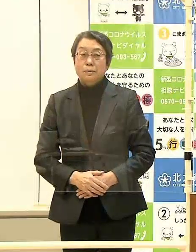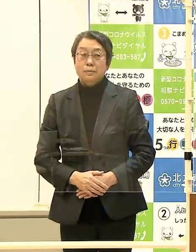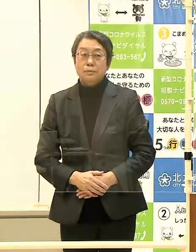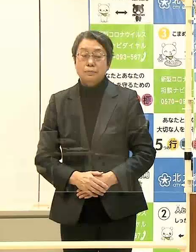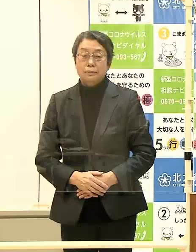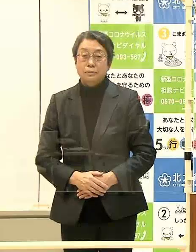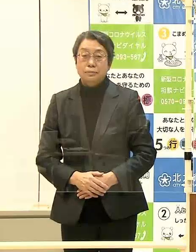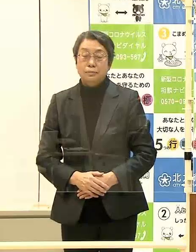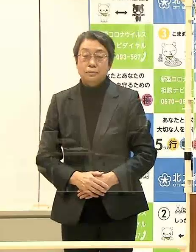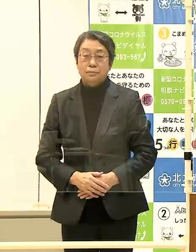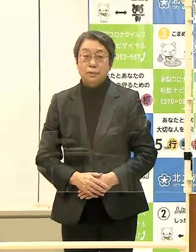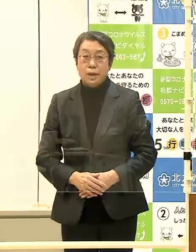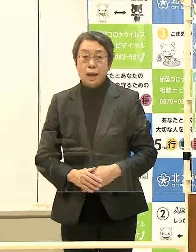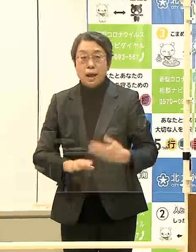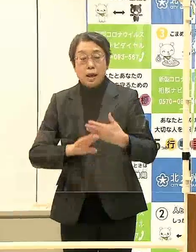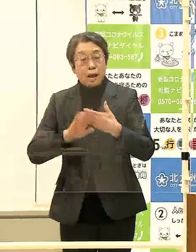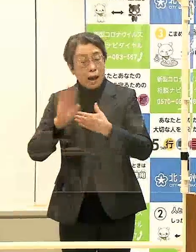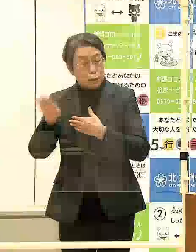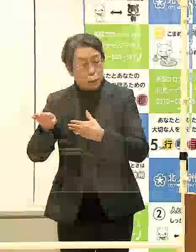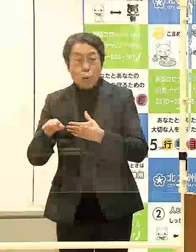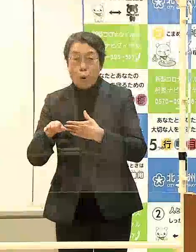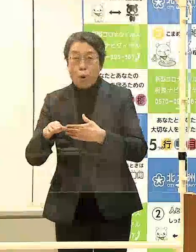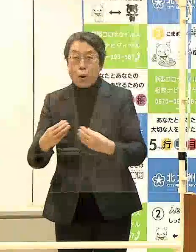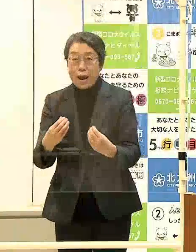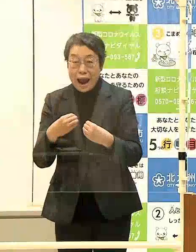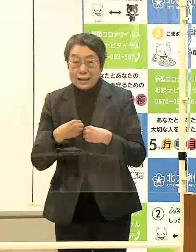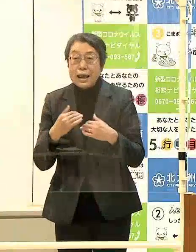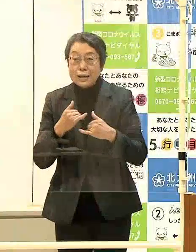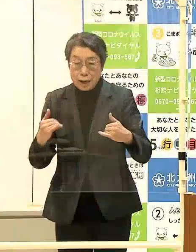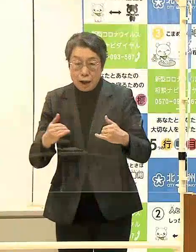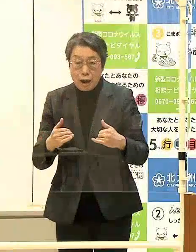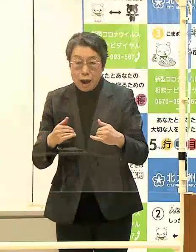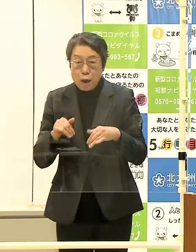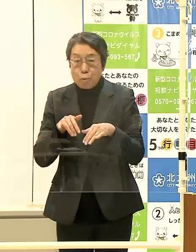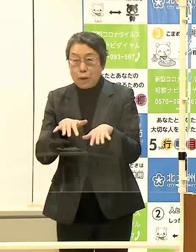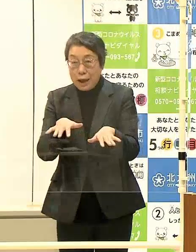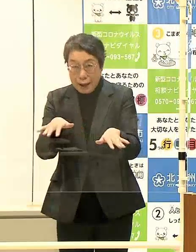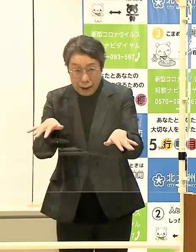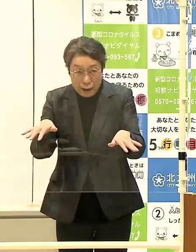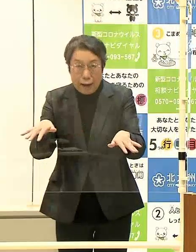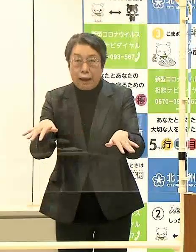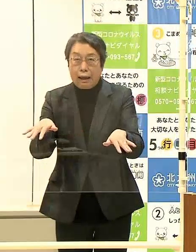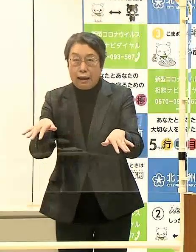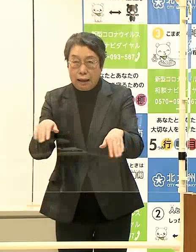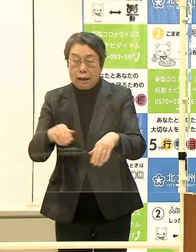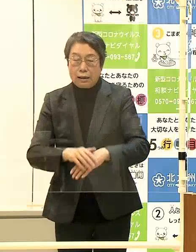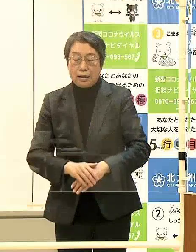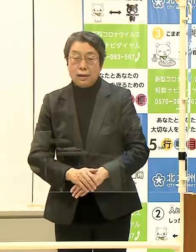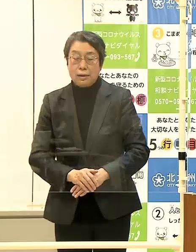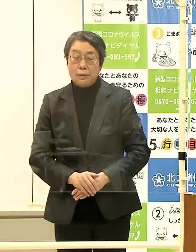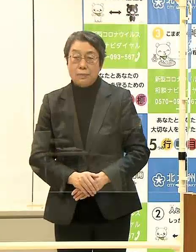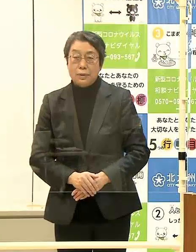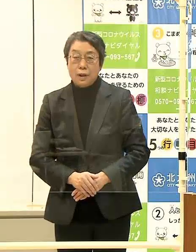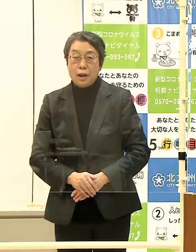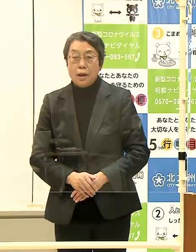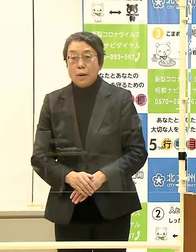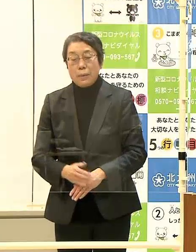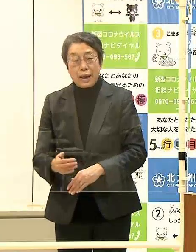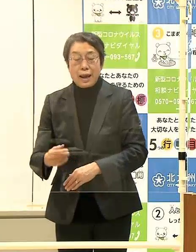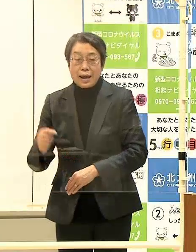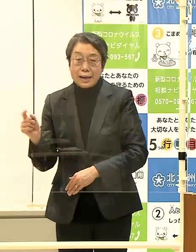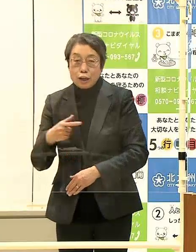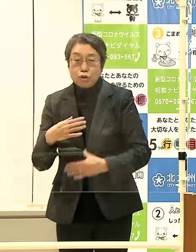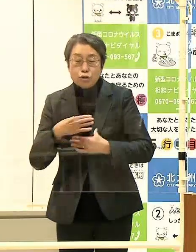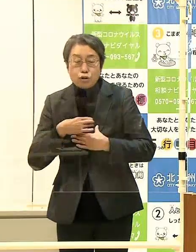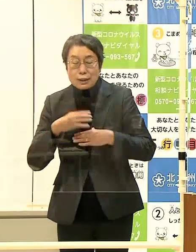以降も感染者の状況は続く場合には研究事態宣言の